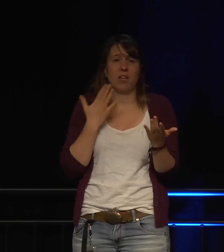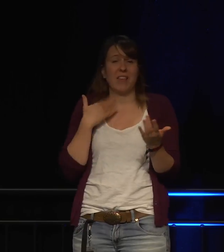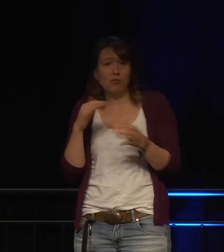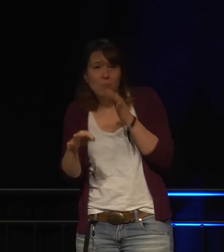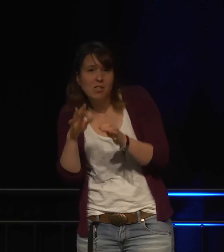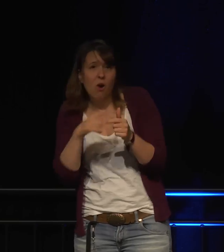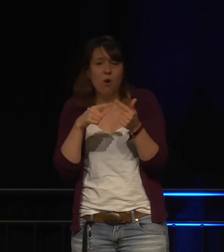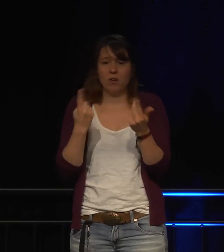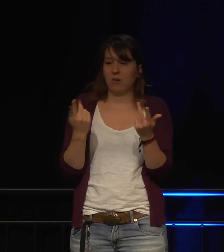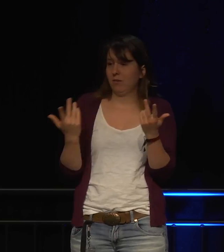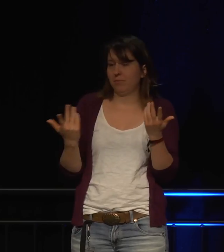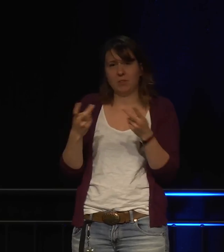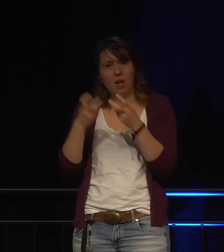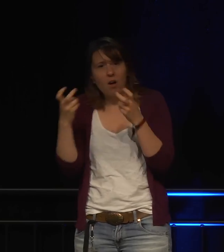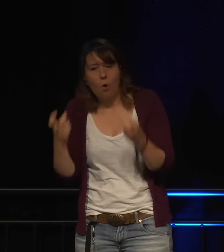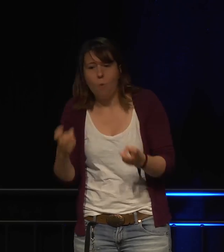sexuales,